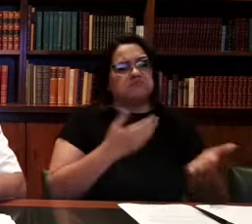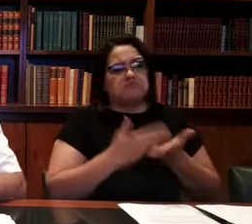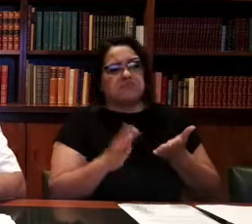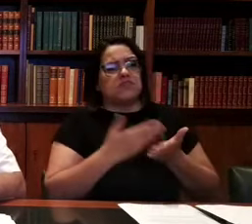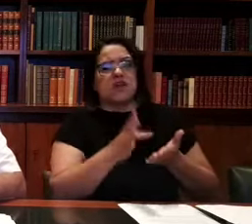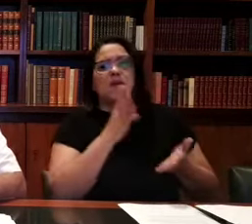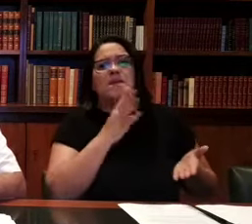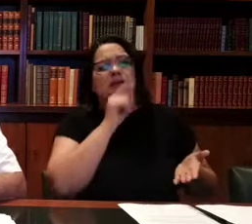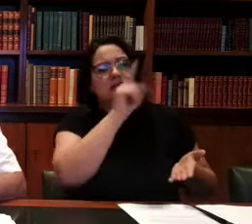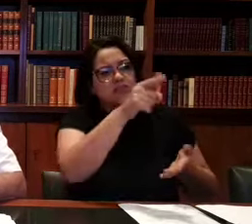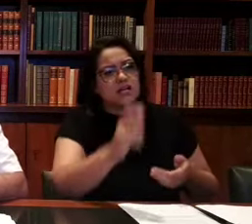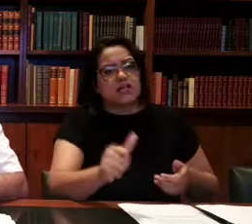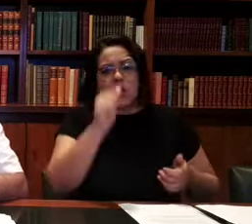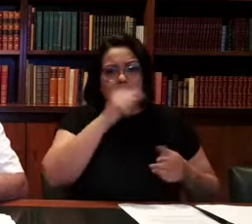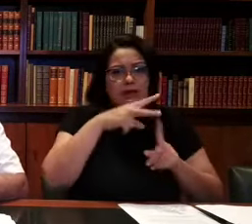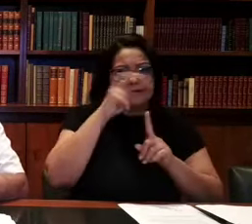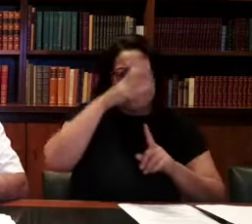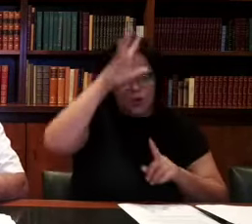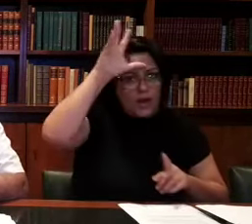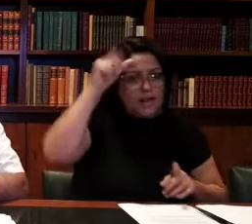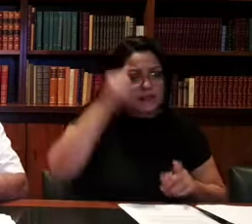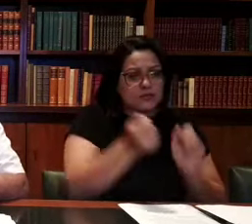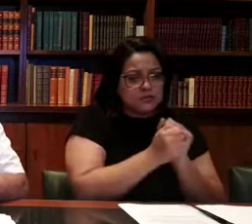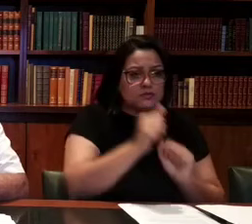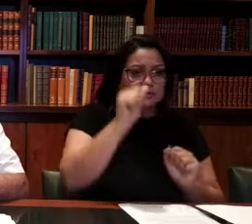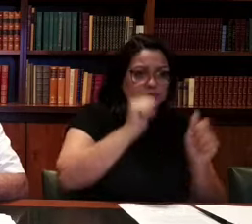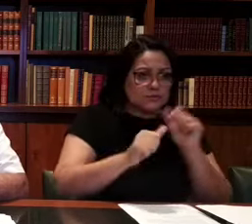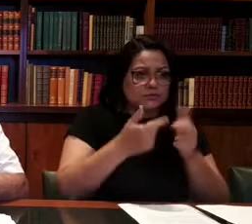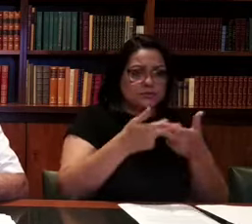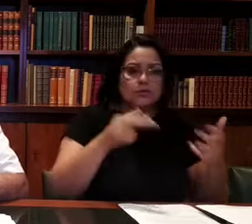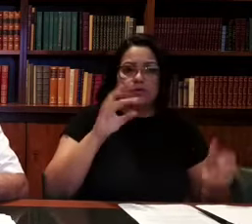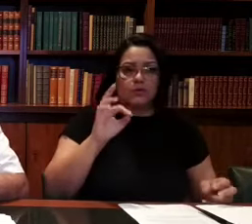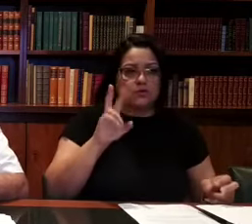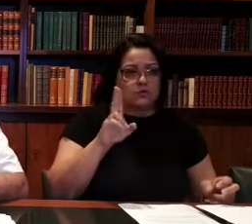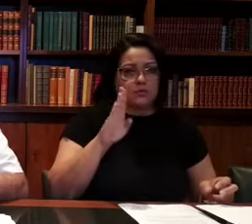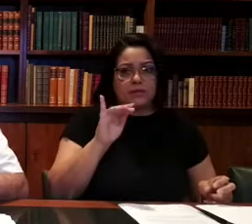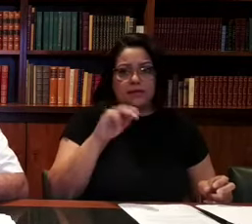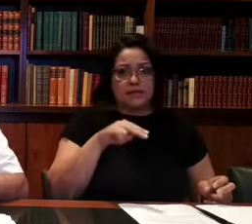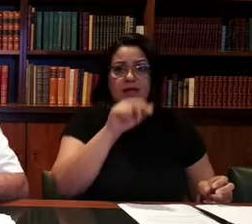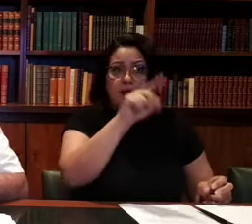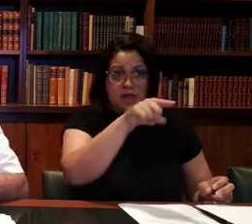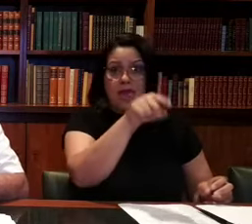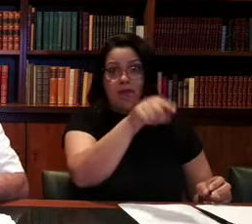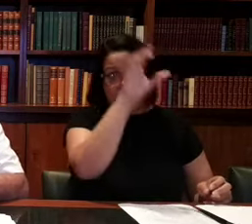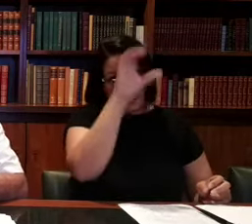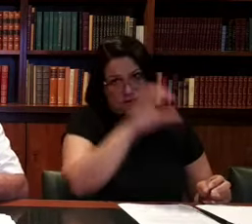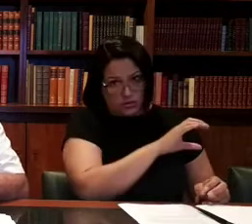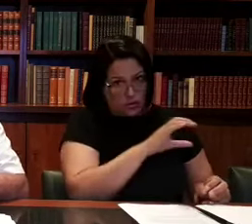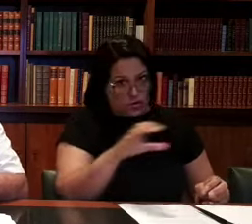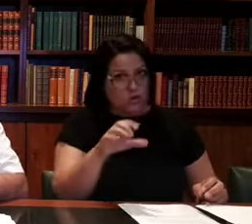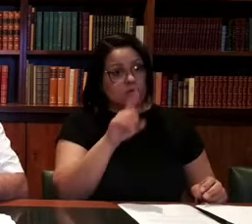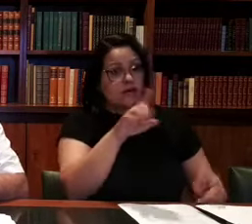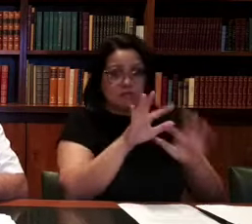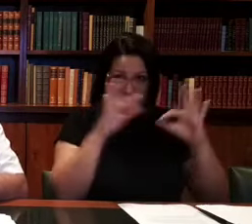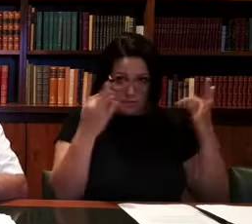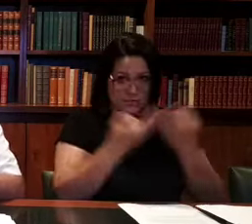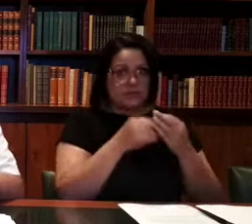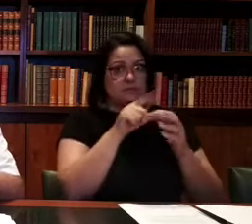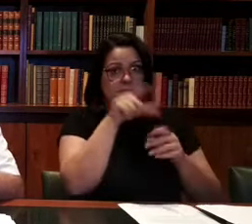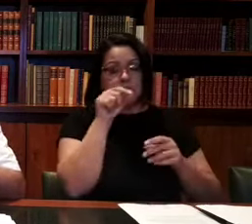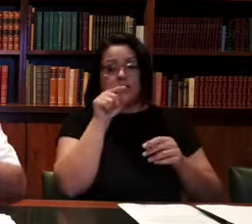esse ele já algum tempo já tomou muita Tubaína comigo fazendo a coisa sou de família ele é católico é a família